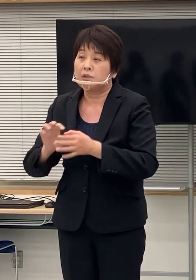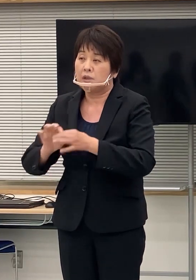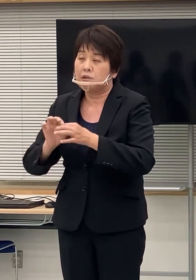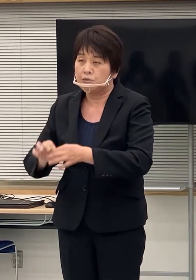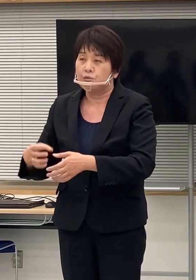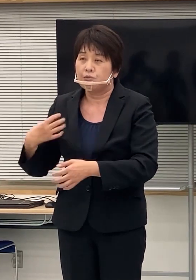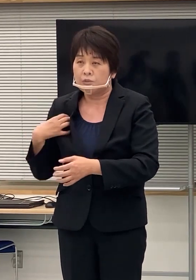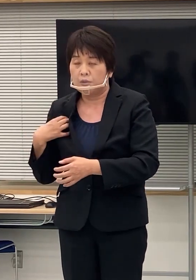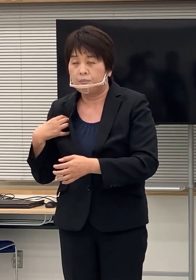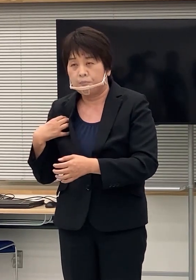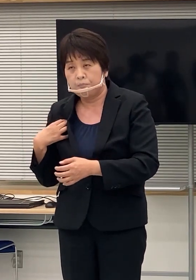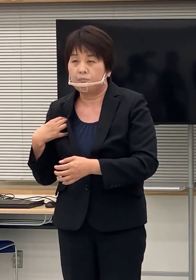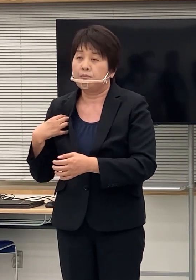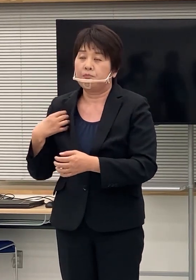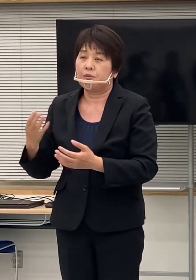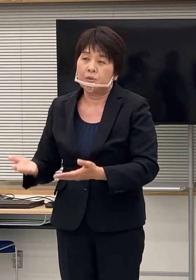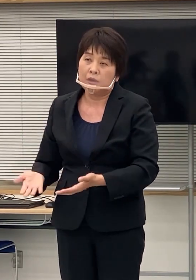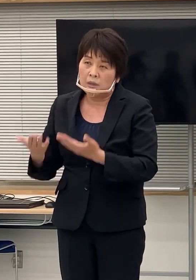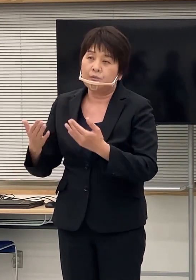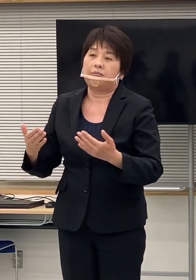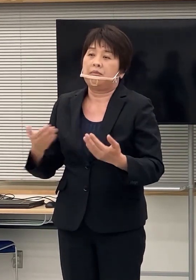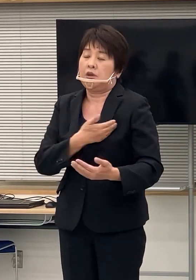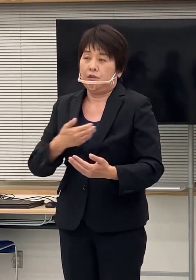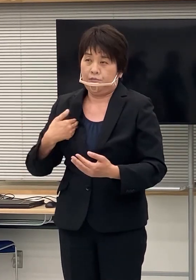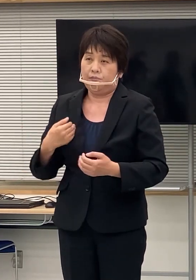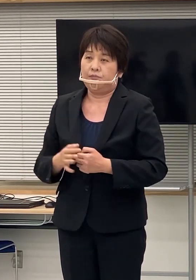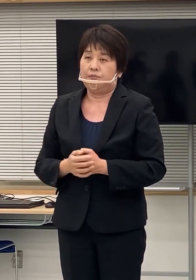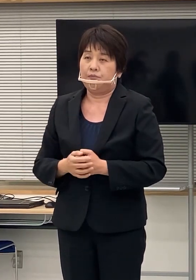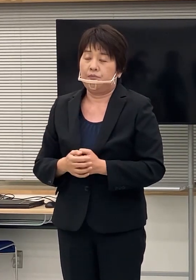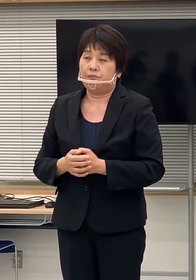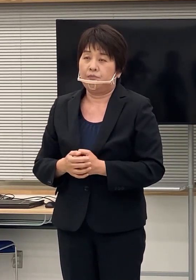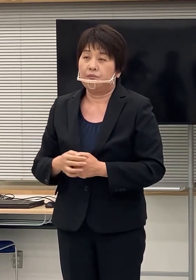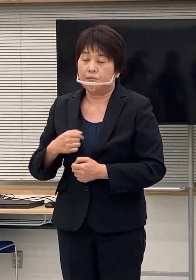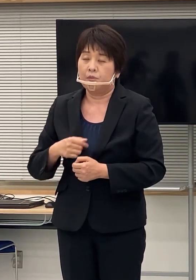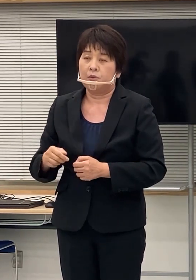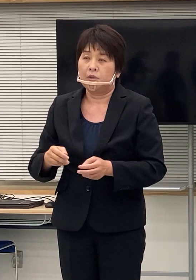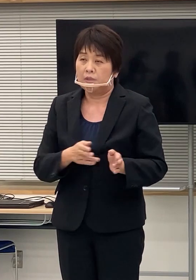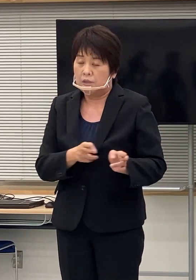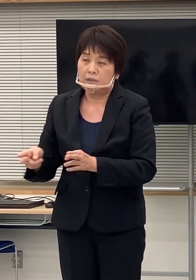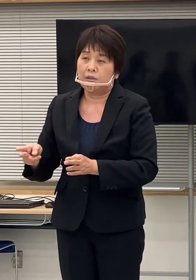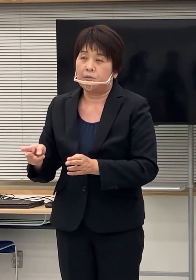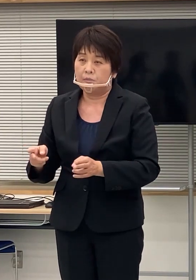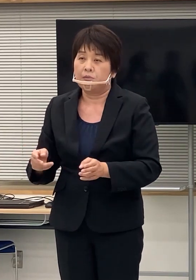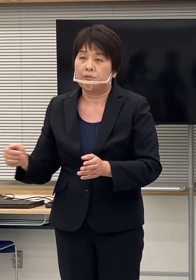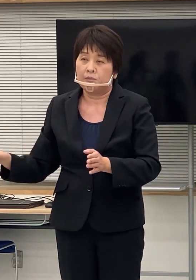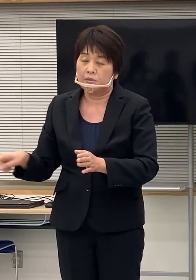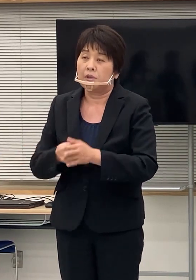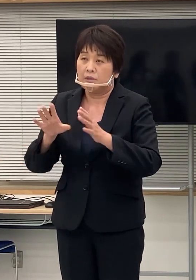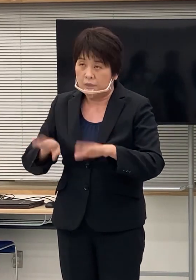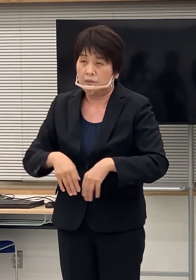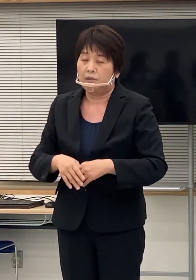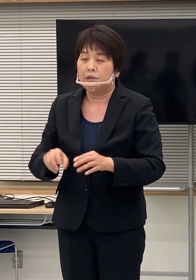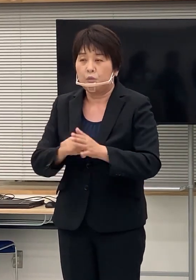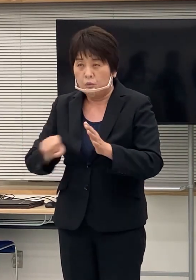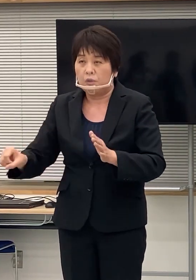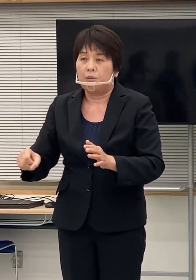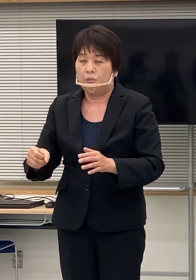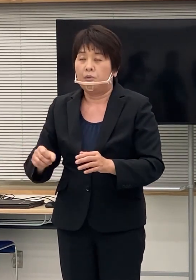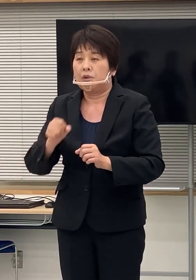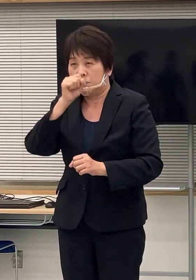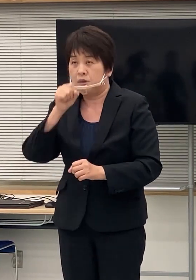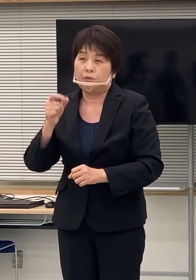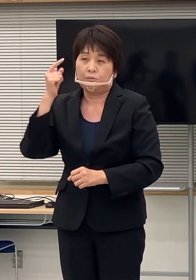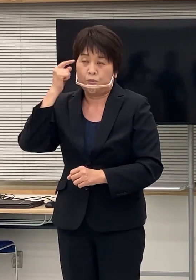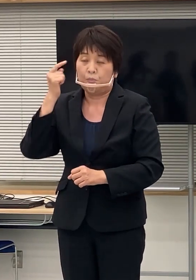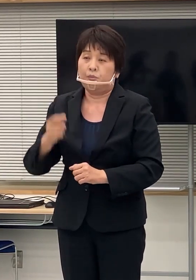ます。つまり我々は体制も整えてきたし、その実績もあるし、なおかつ効果が高いはずだということ